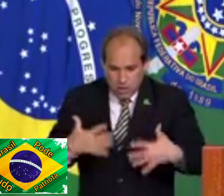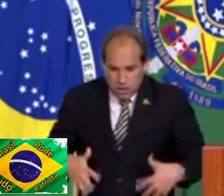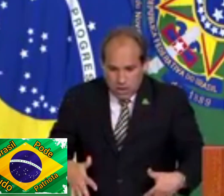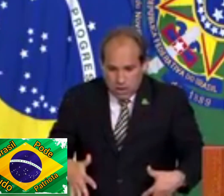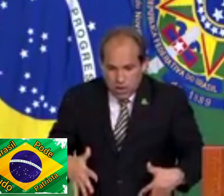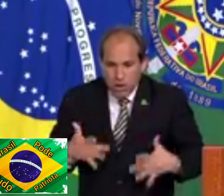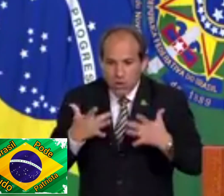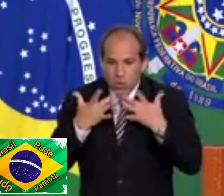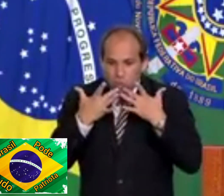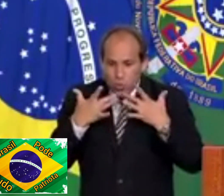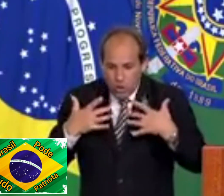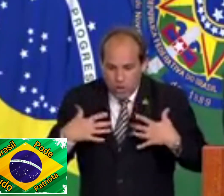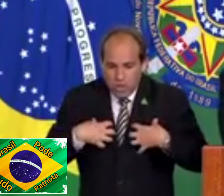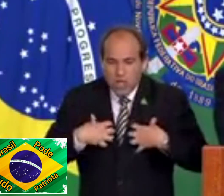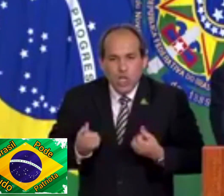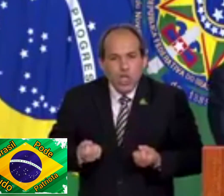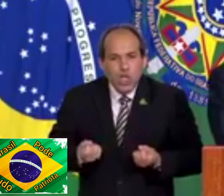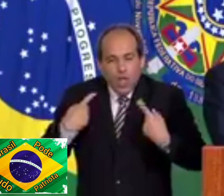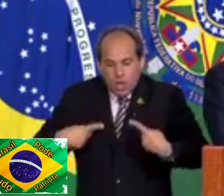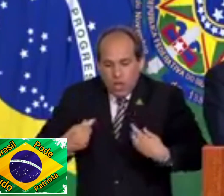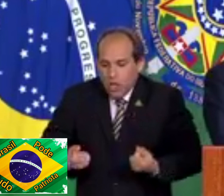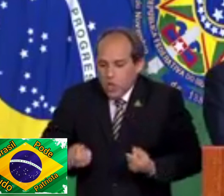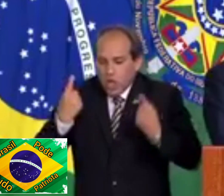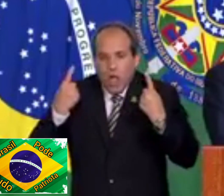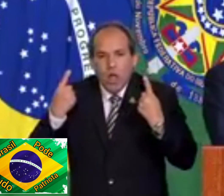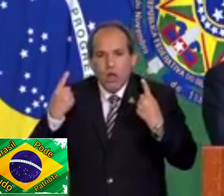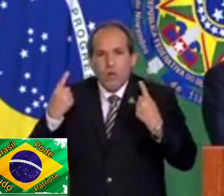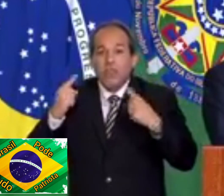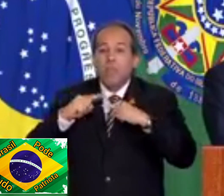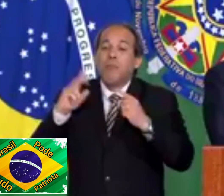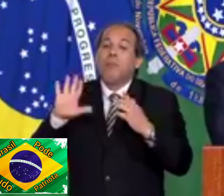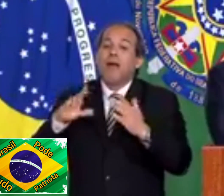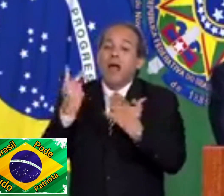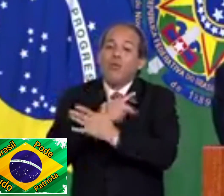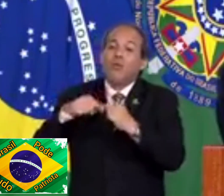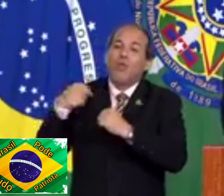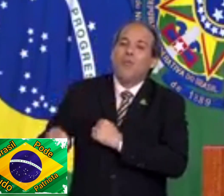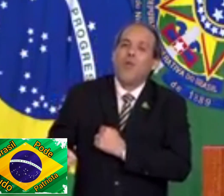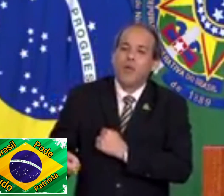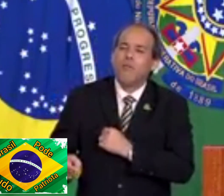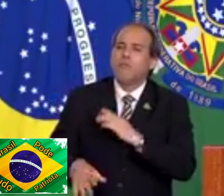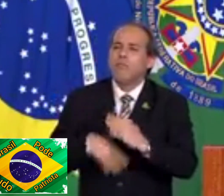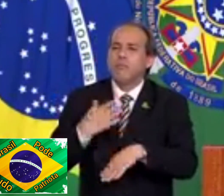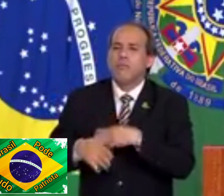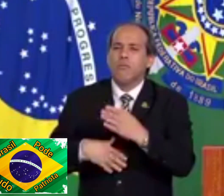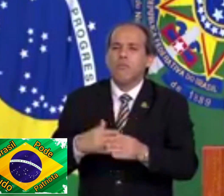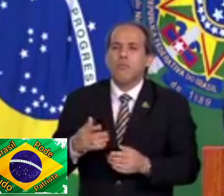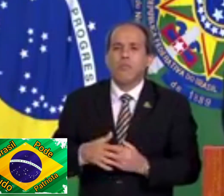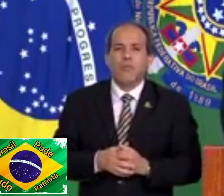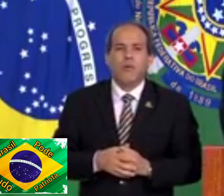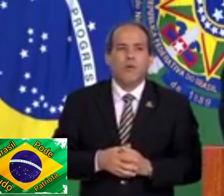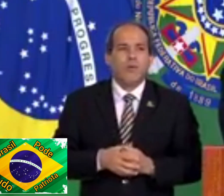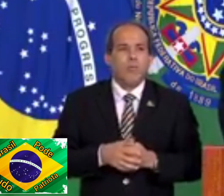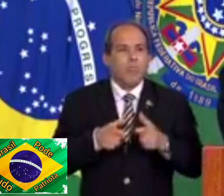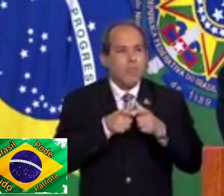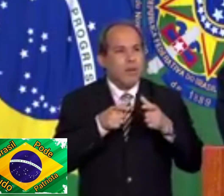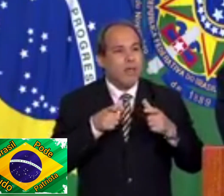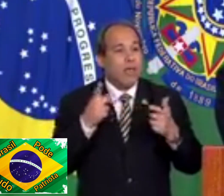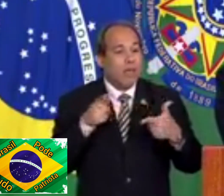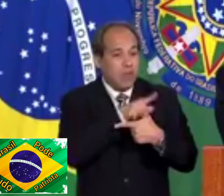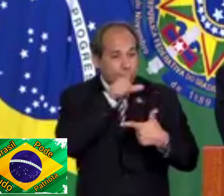Um outro momento, também vi a morte de perto. Idos, meia dúzia de setembro de